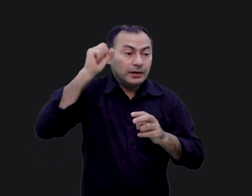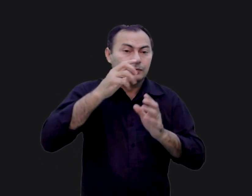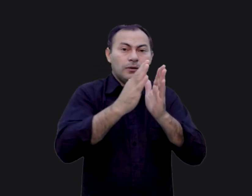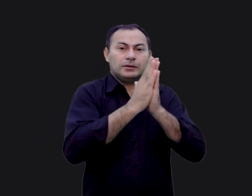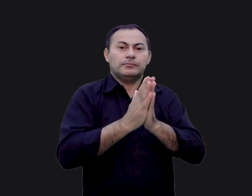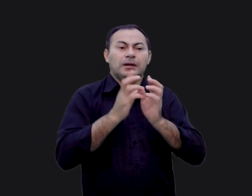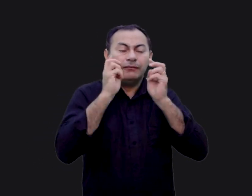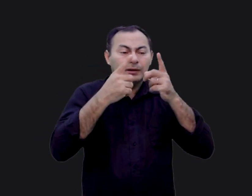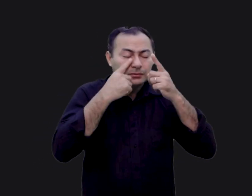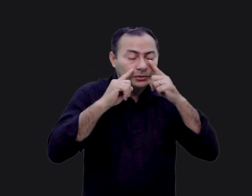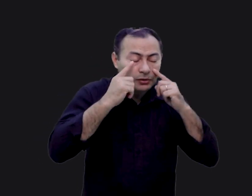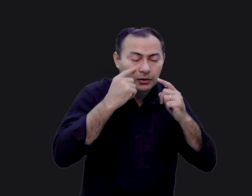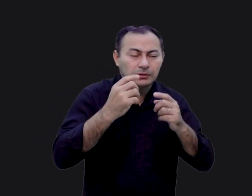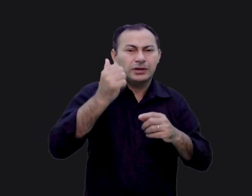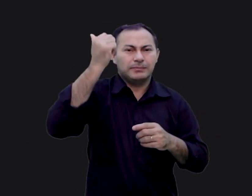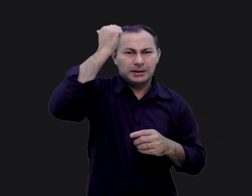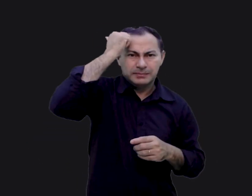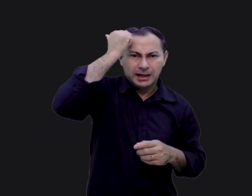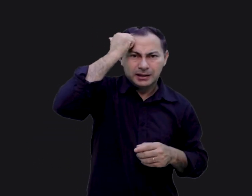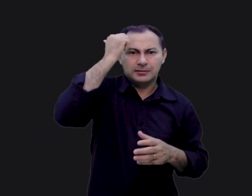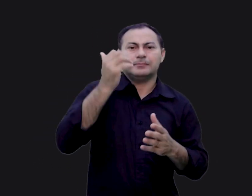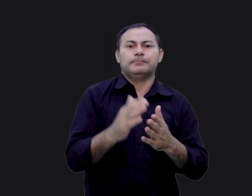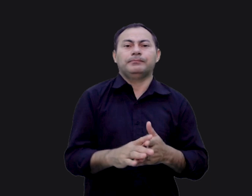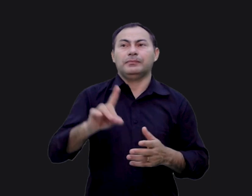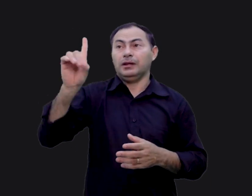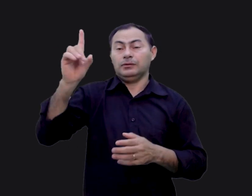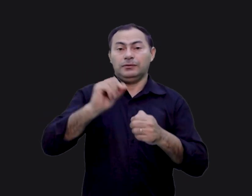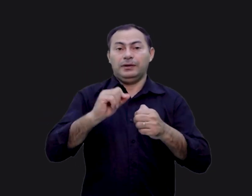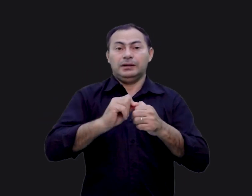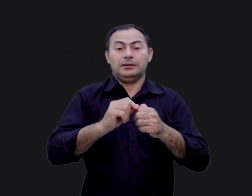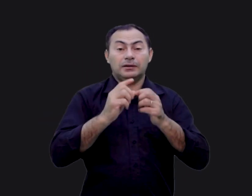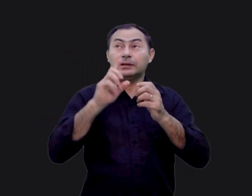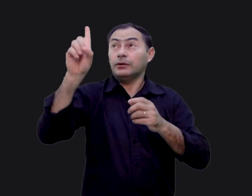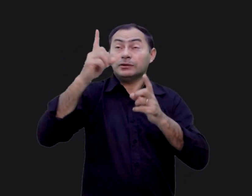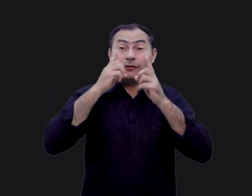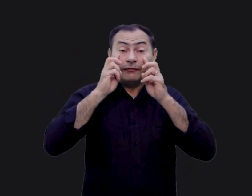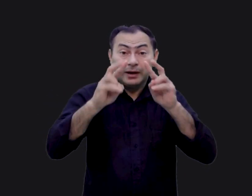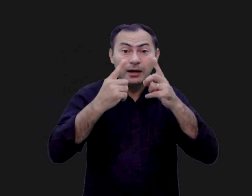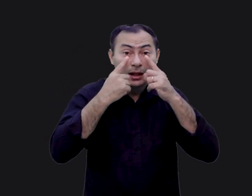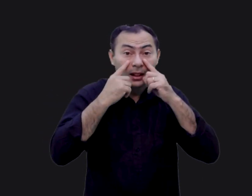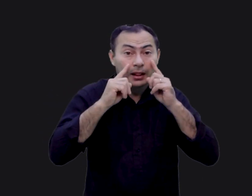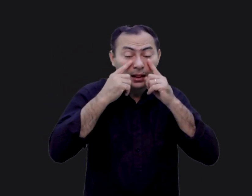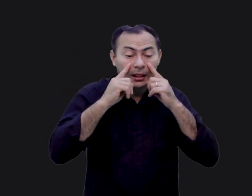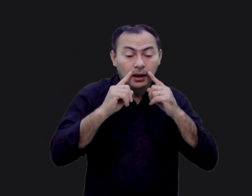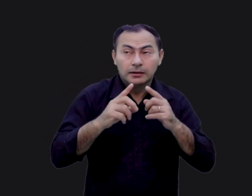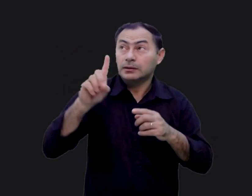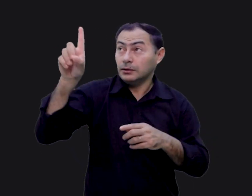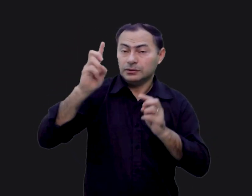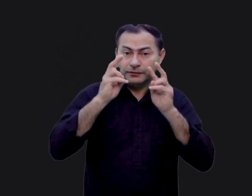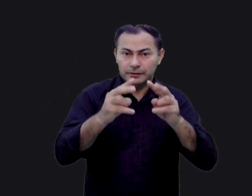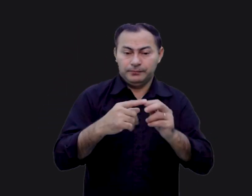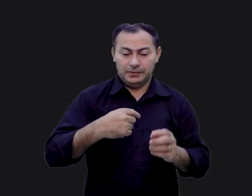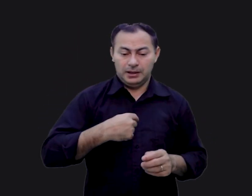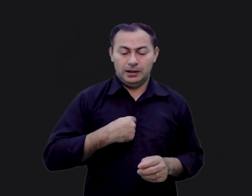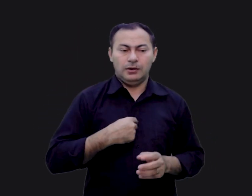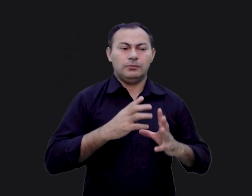sua oração e vi suas lágrimas. Deus vê as lágrimas. Isso é muito importante. Eu